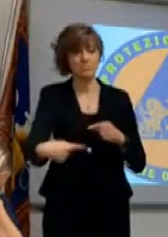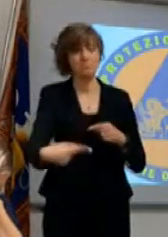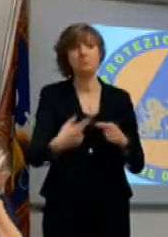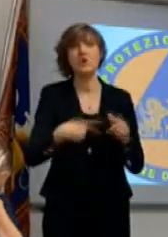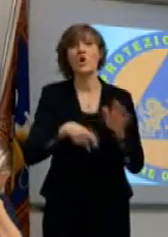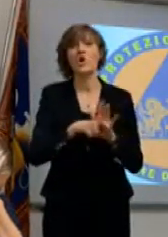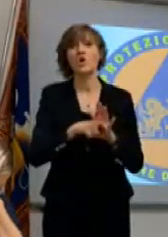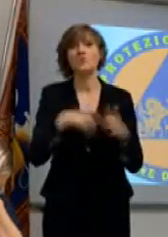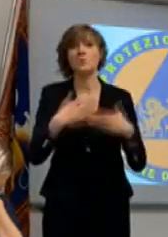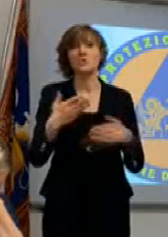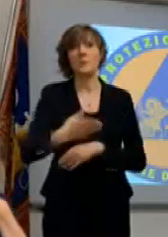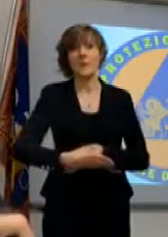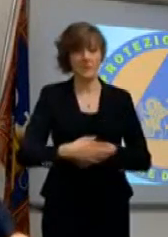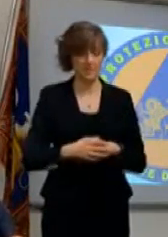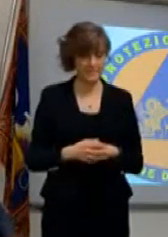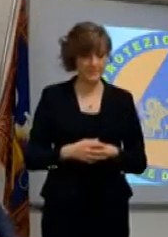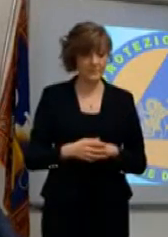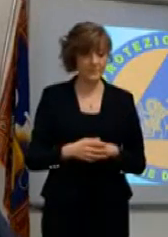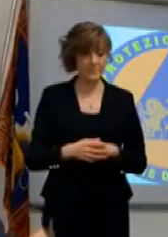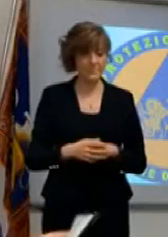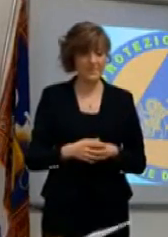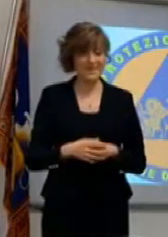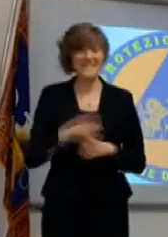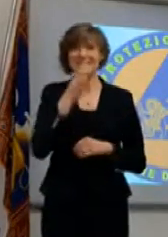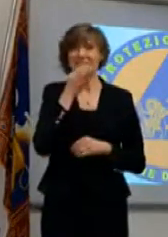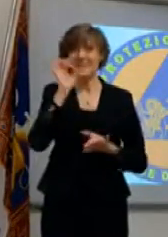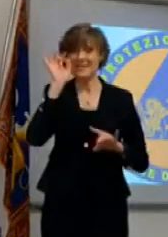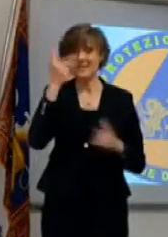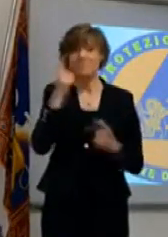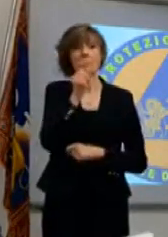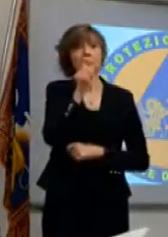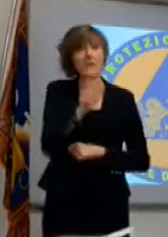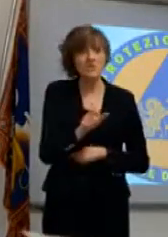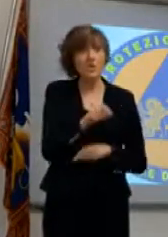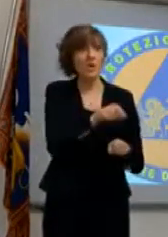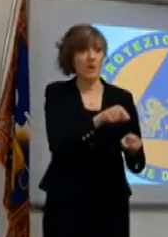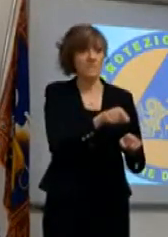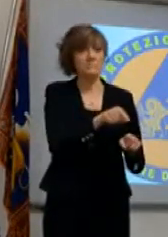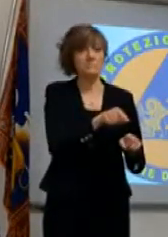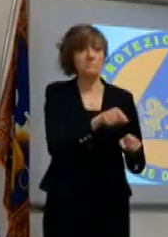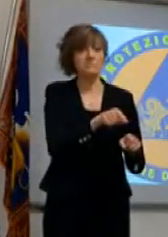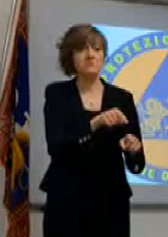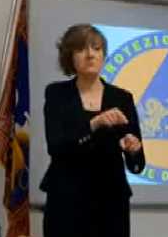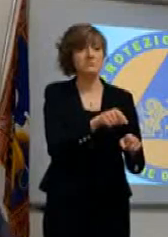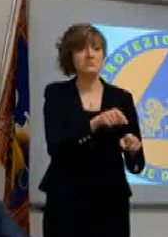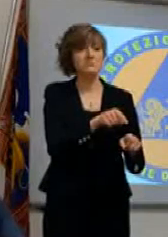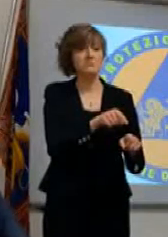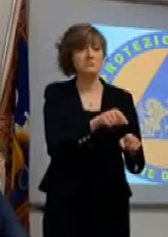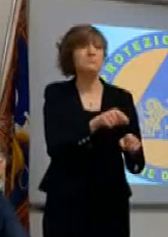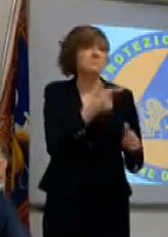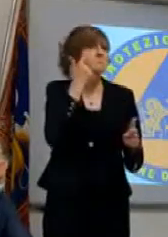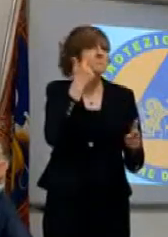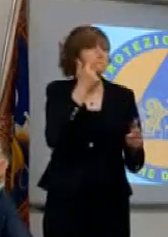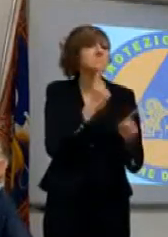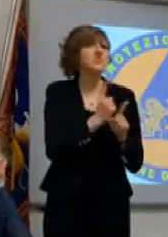successivi del codice per procedura penale. Quindi il caso della persona che ha titolo e ha